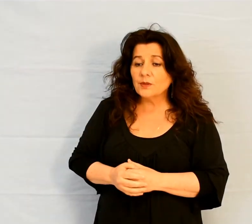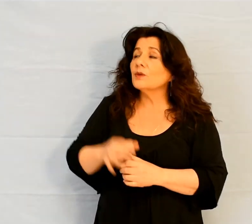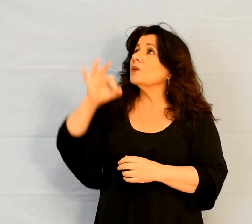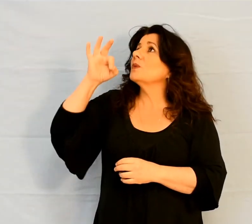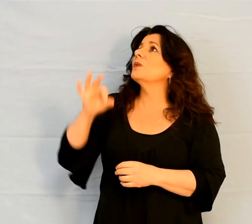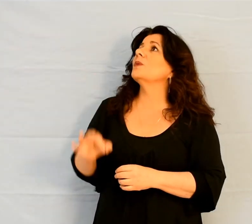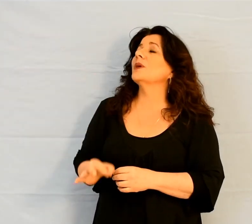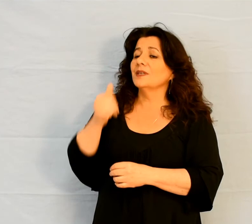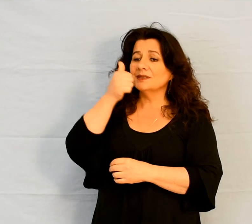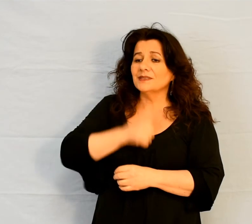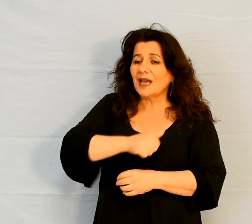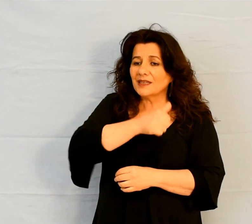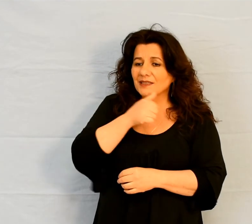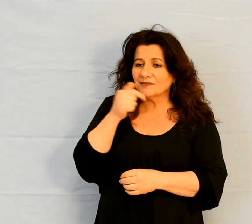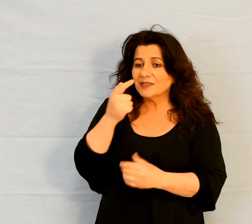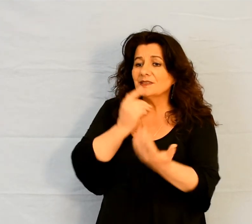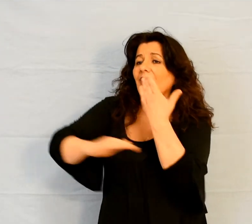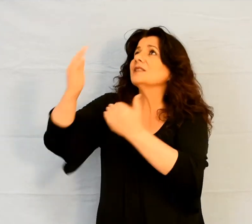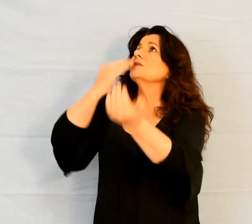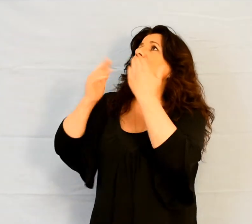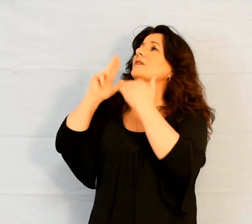le sacrifice d'action de grâce.